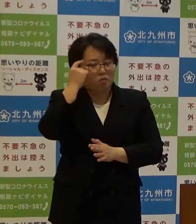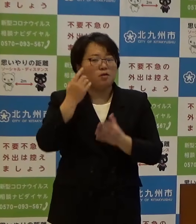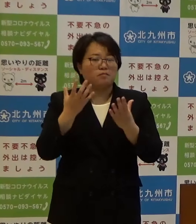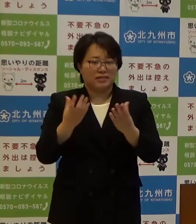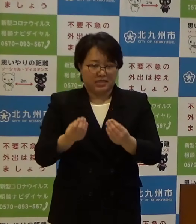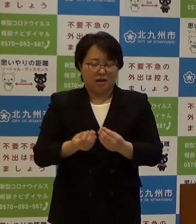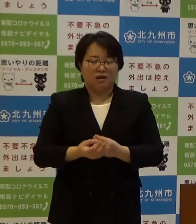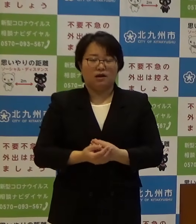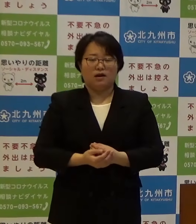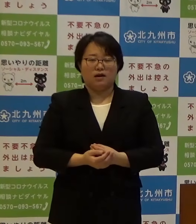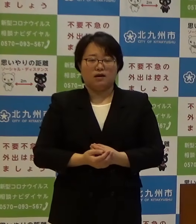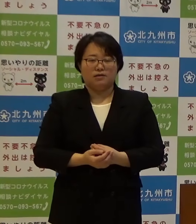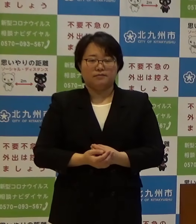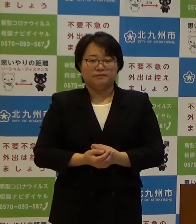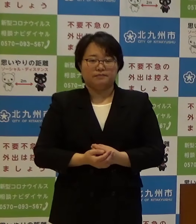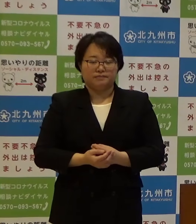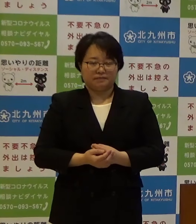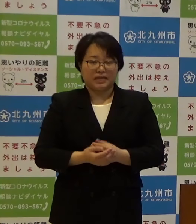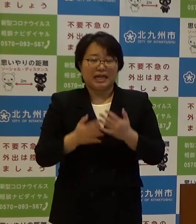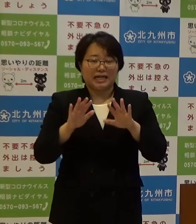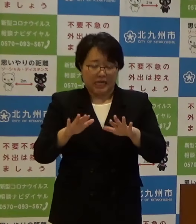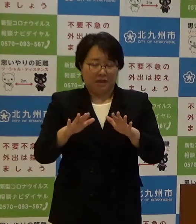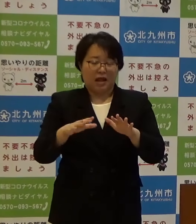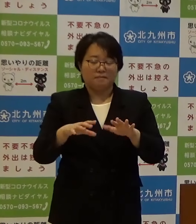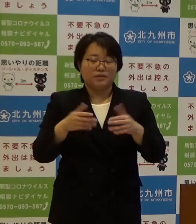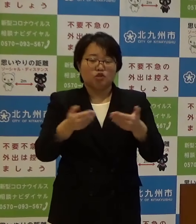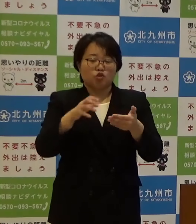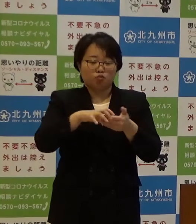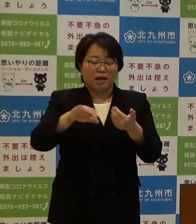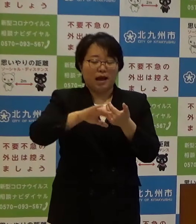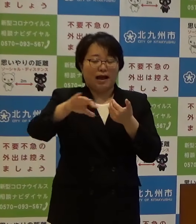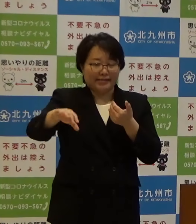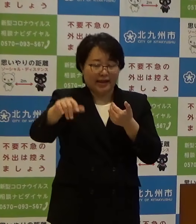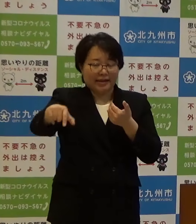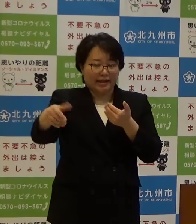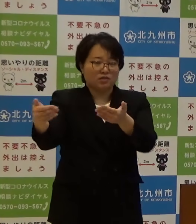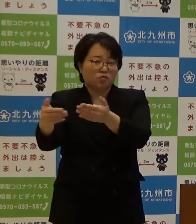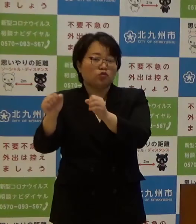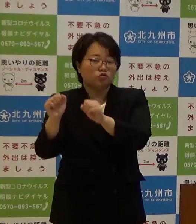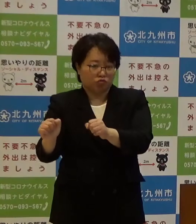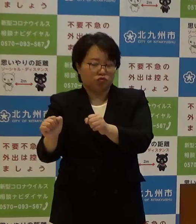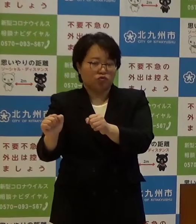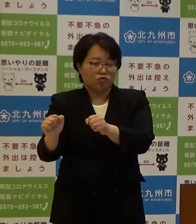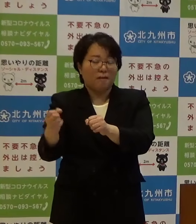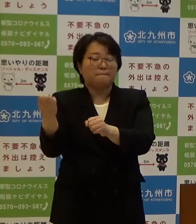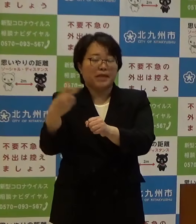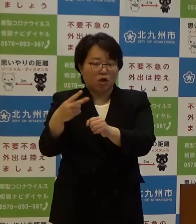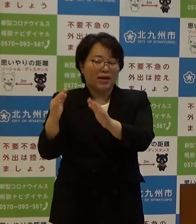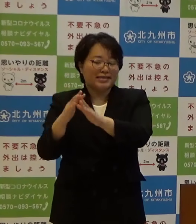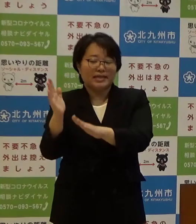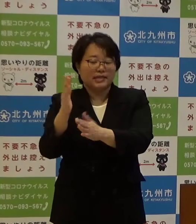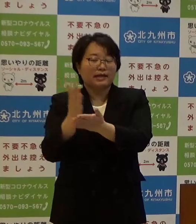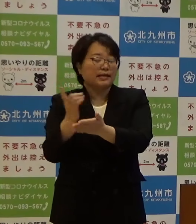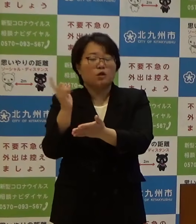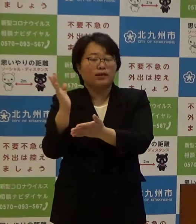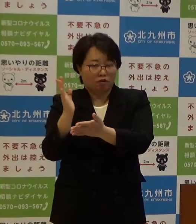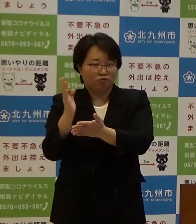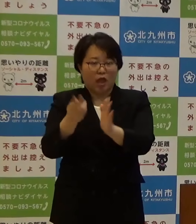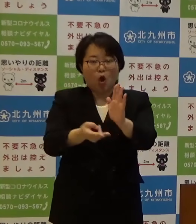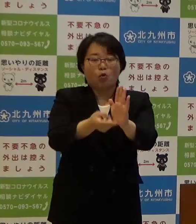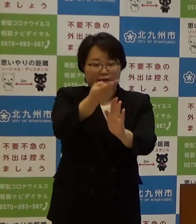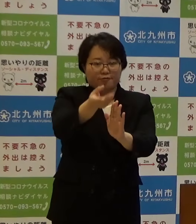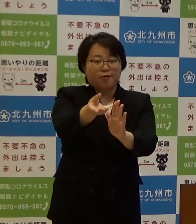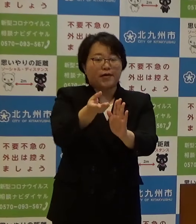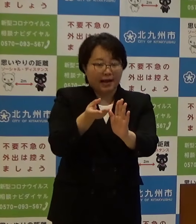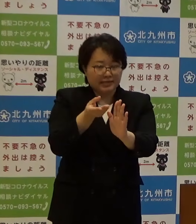。テレワークの推進に必要な、売買機能のあるホテルの宿泊がしやすいようにとか、